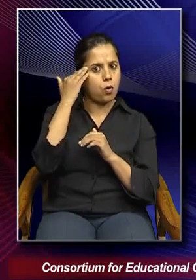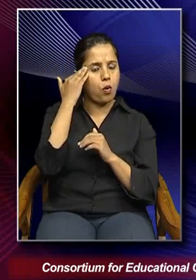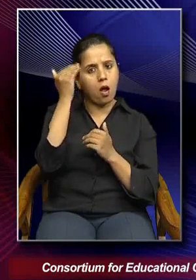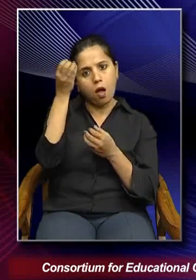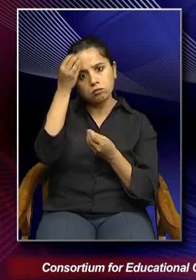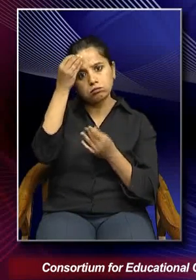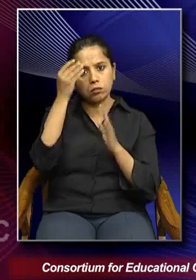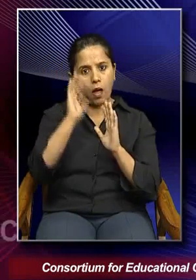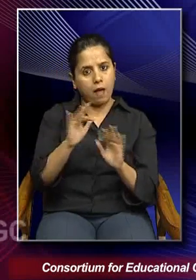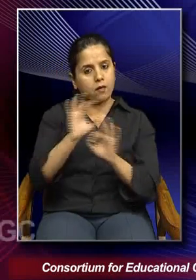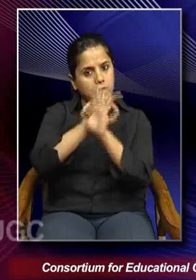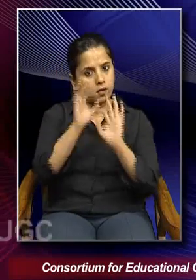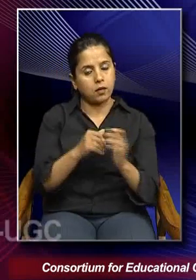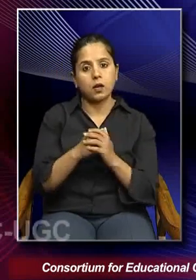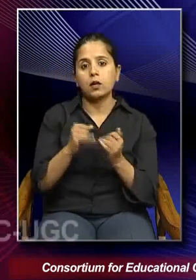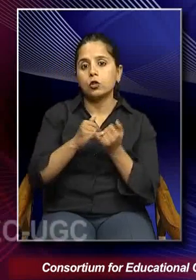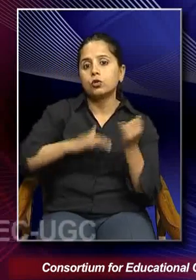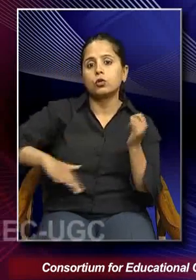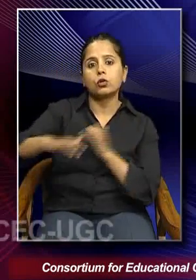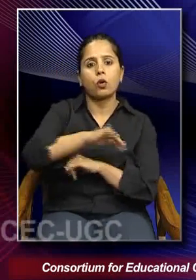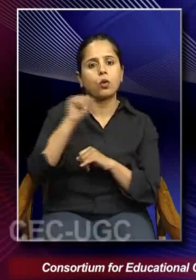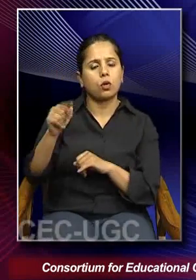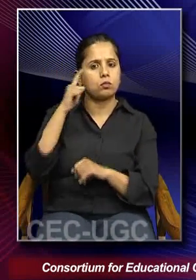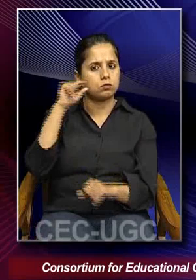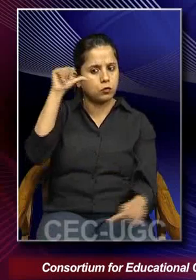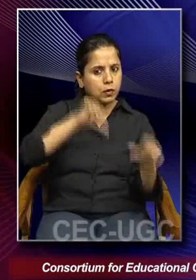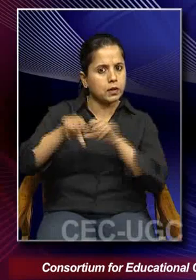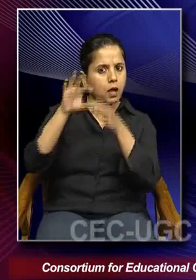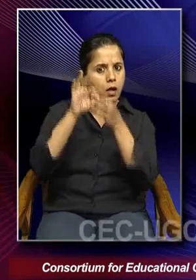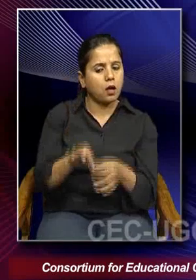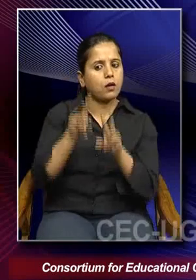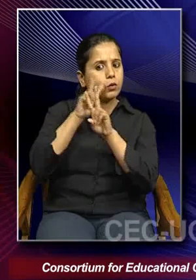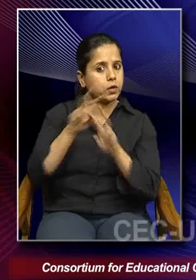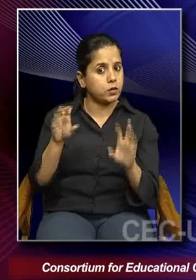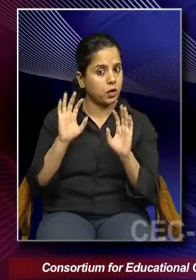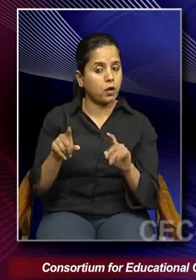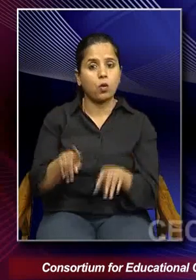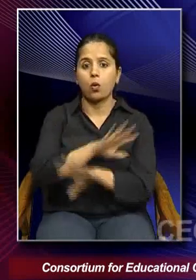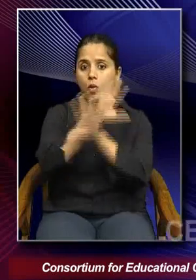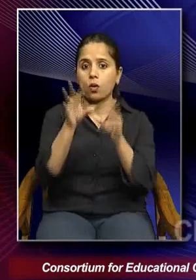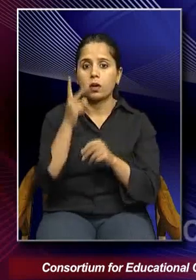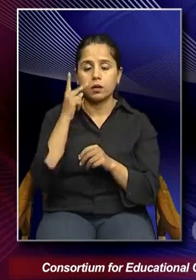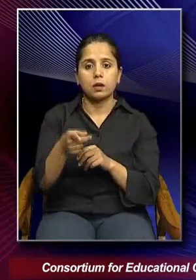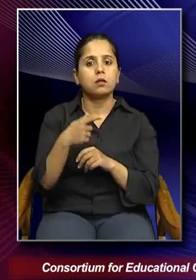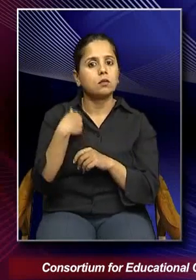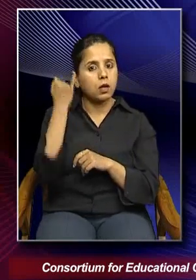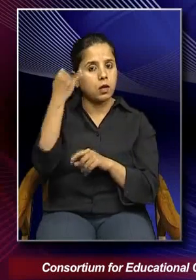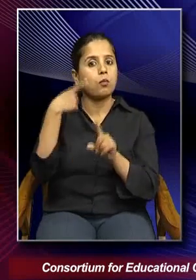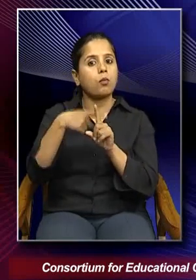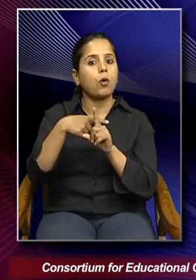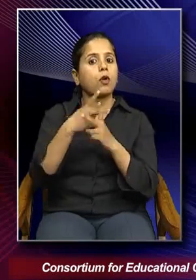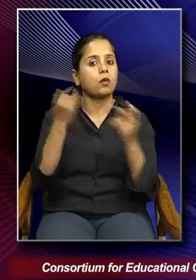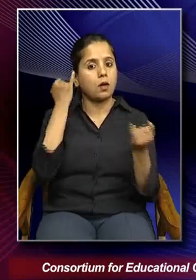है समाज का मनोवैज्ञानिक अध्ययन होता है उन सब का रचनात्मक उपयोग